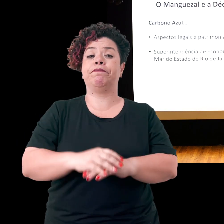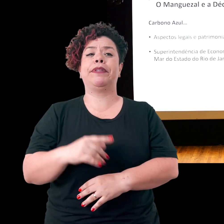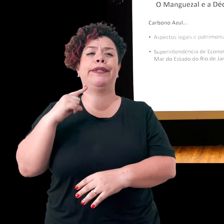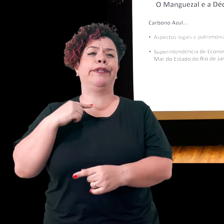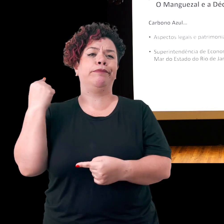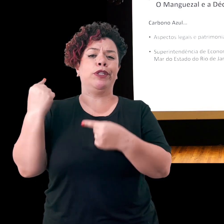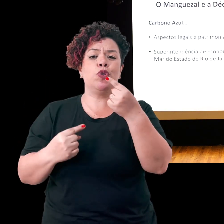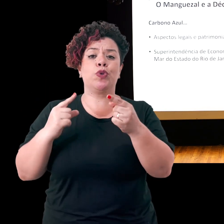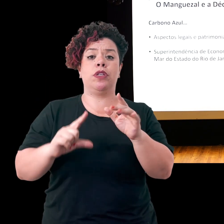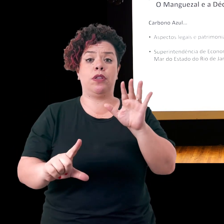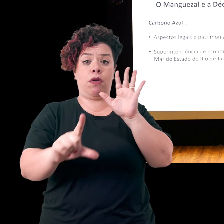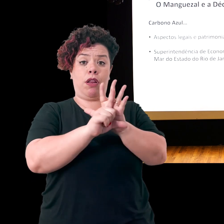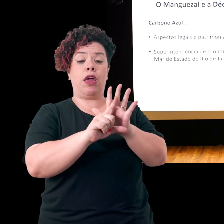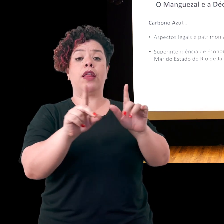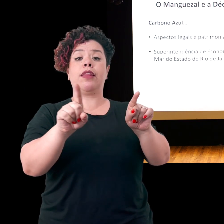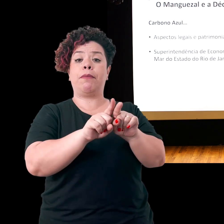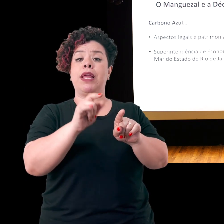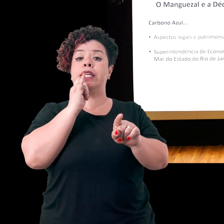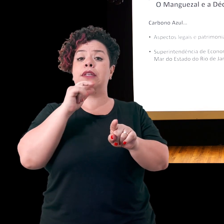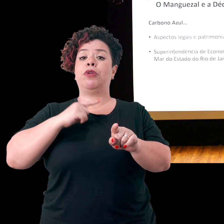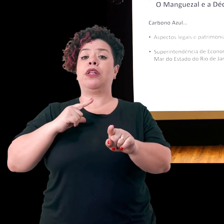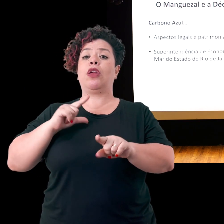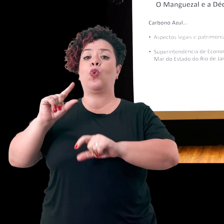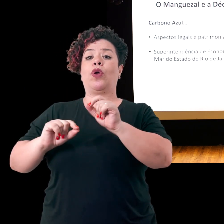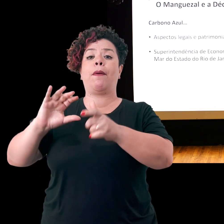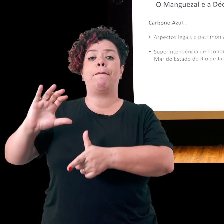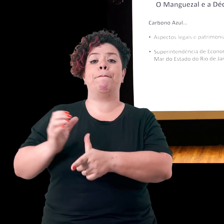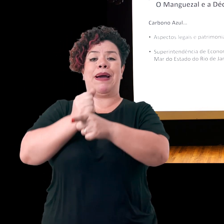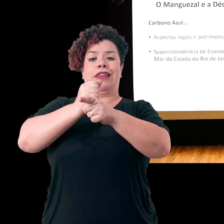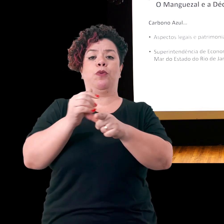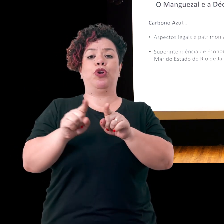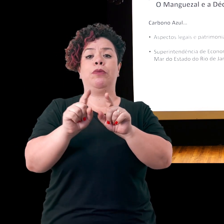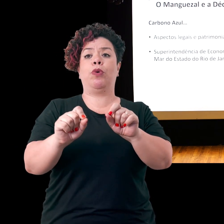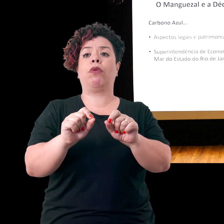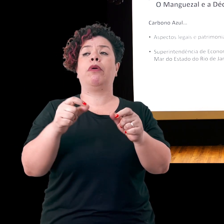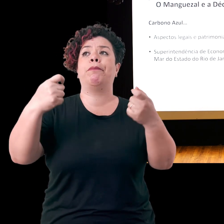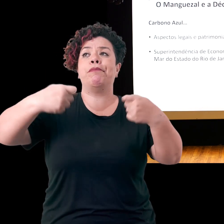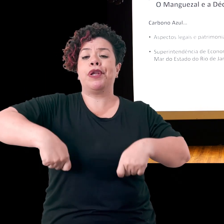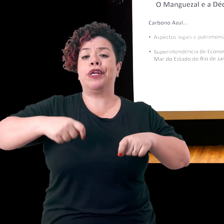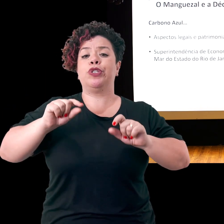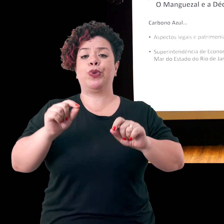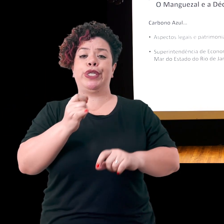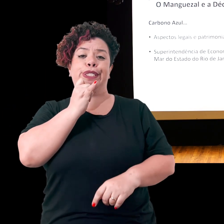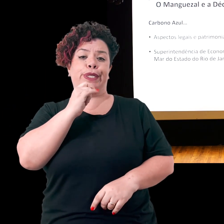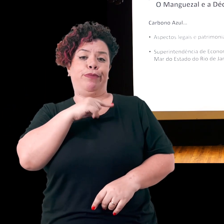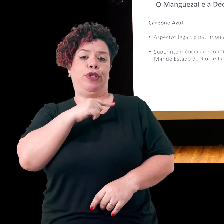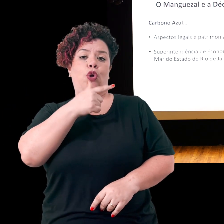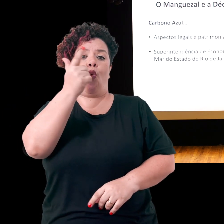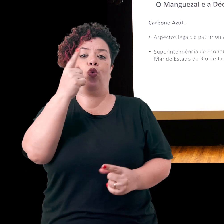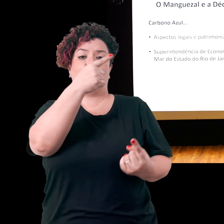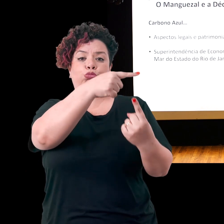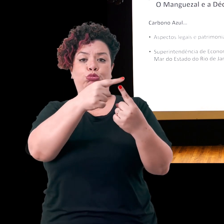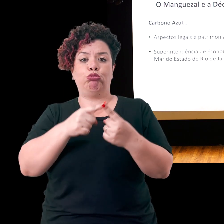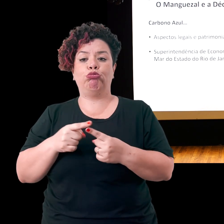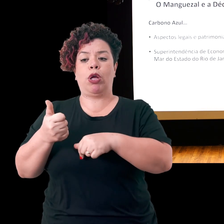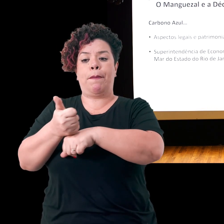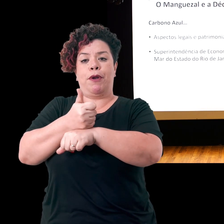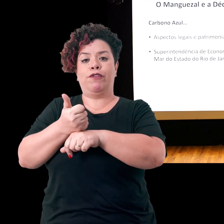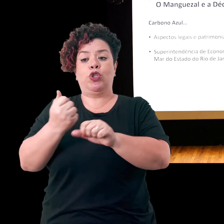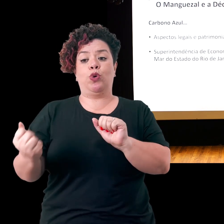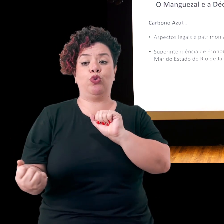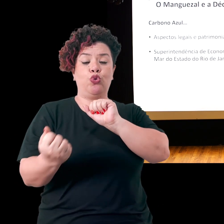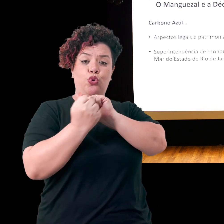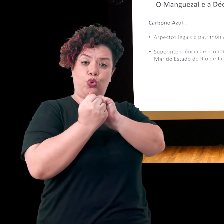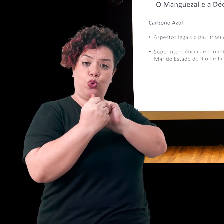toda uma discussão legal e patrimonial que requer outros tipos de profissionais se juntando